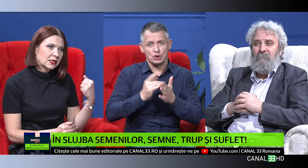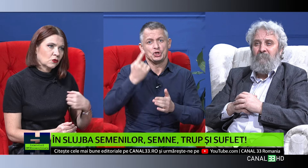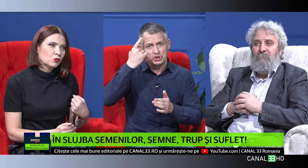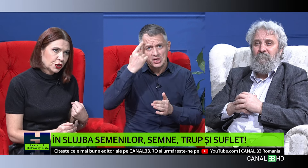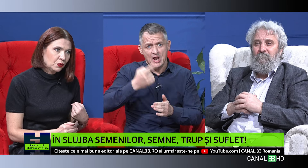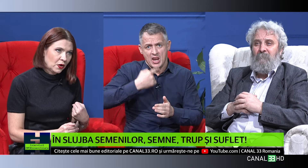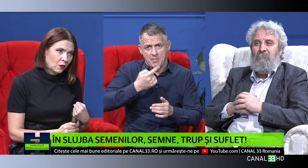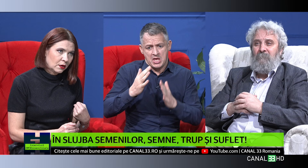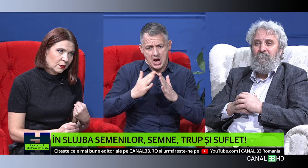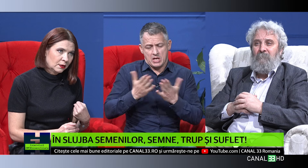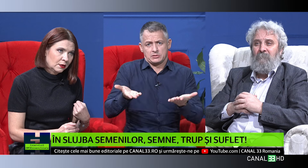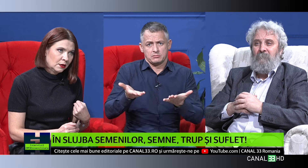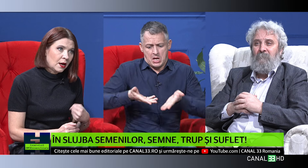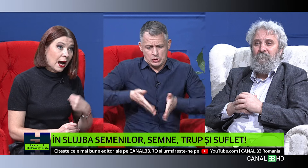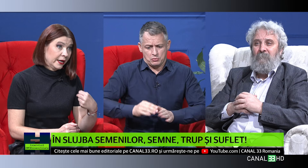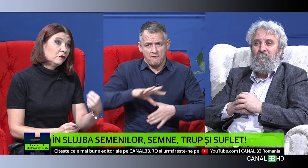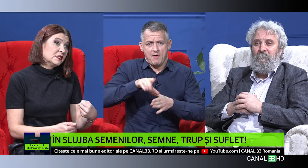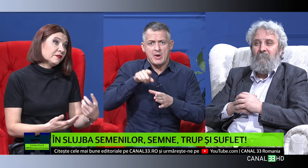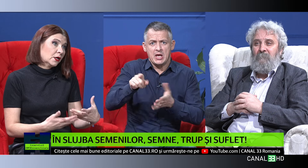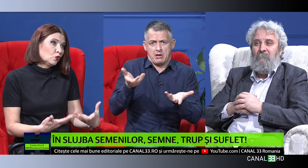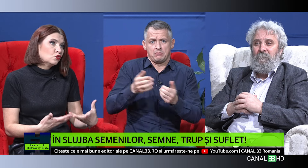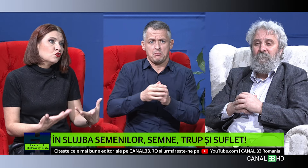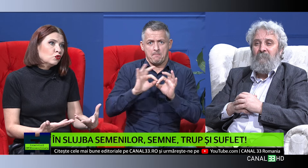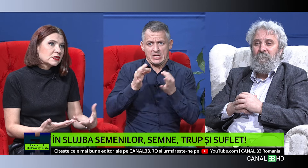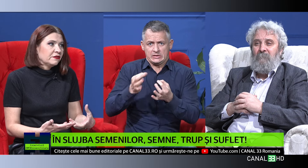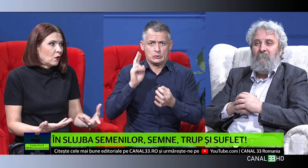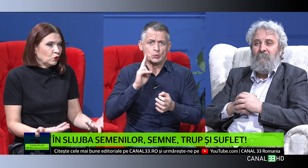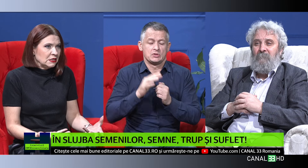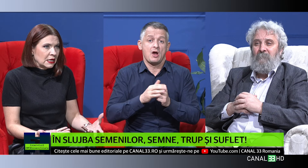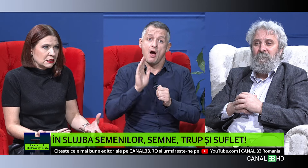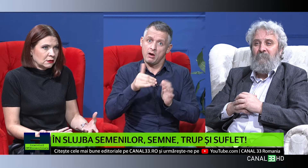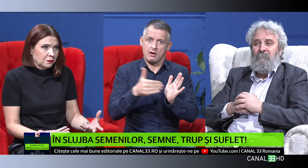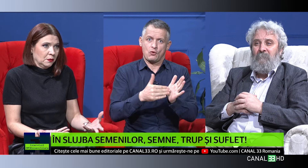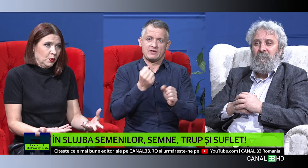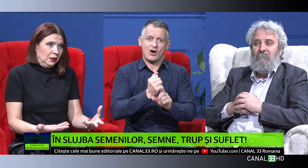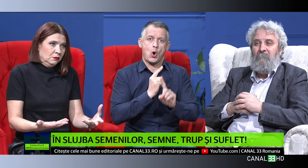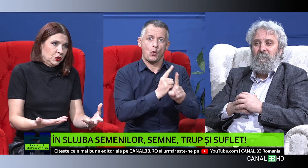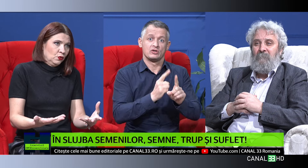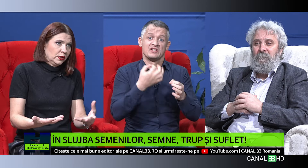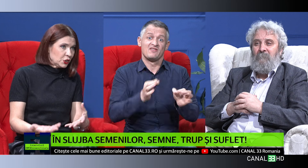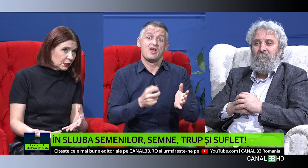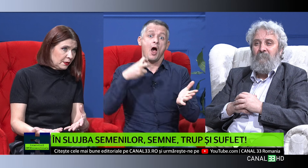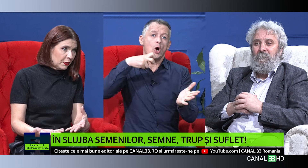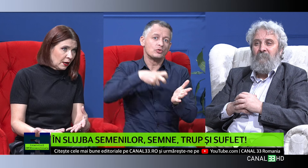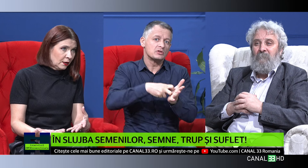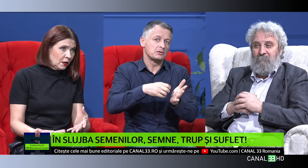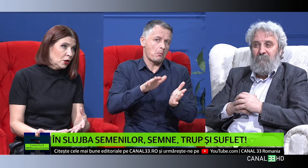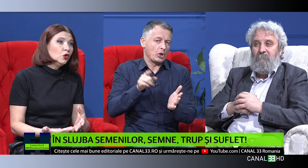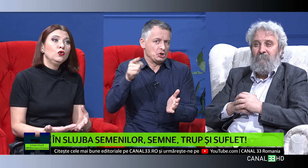acasă, cum o știu eu, are nevoie să facă totuși un curs, să fie autorizat, că poate știu greșit limba.